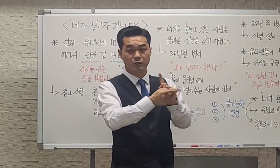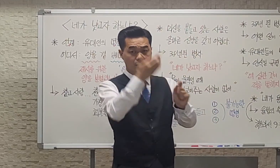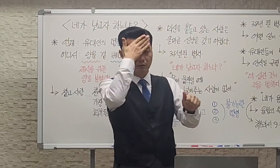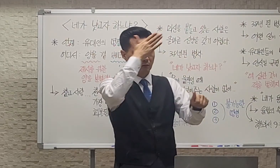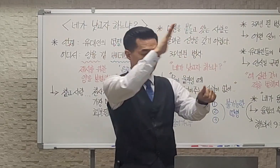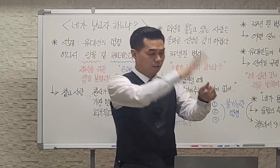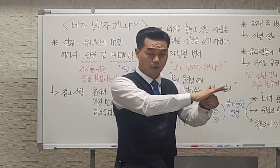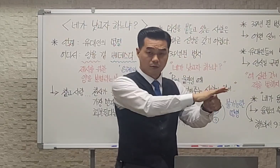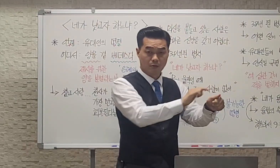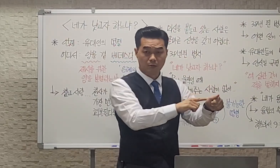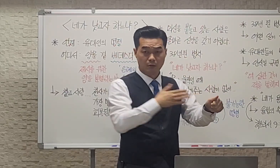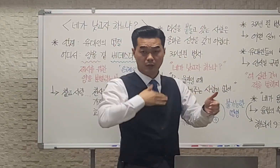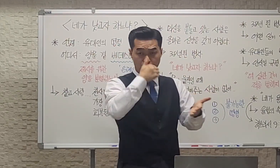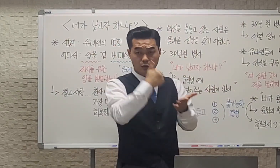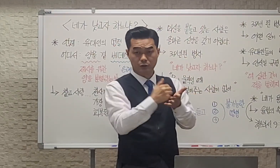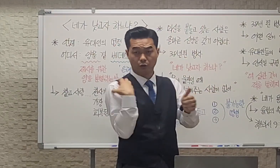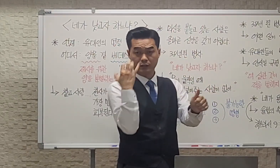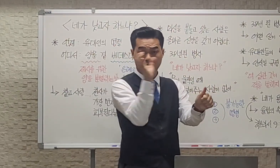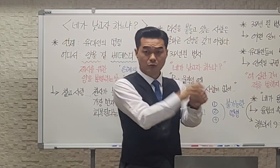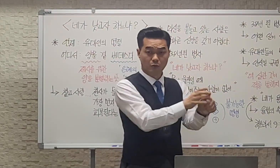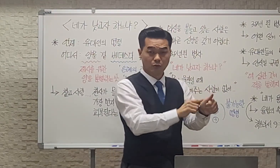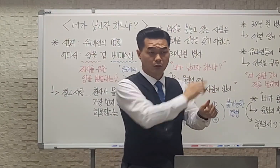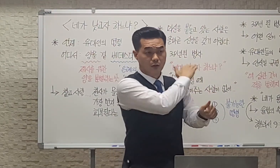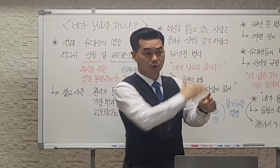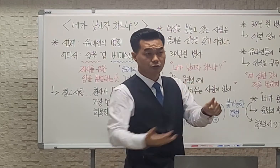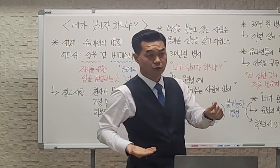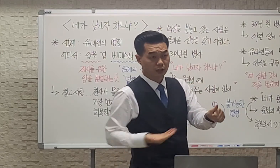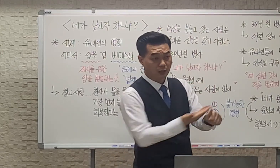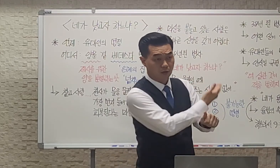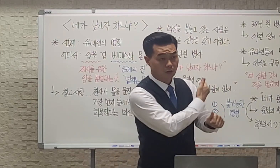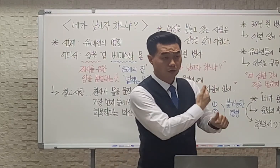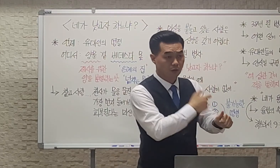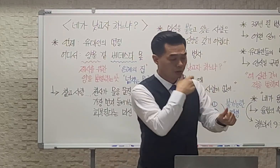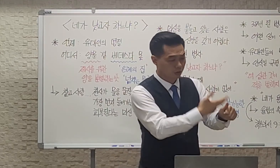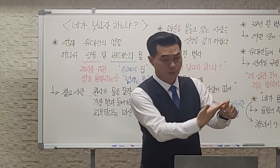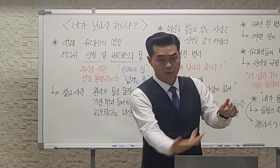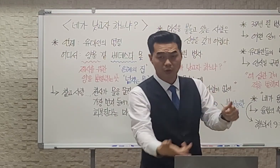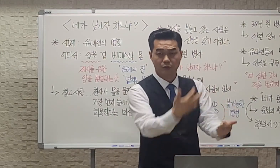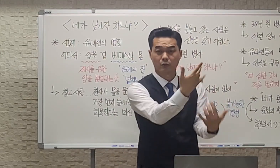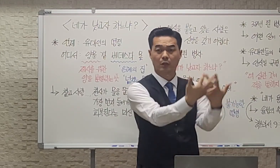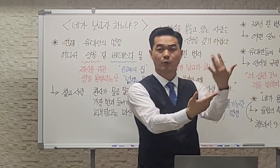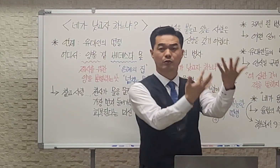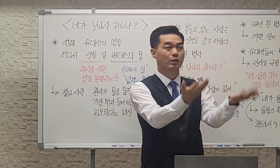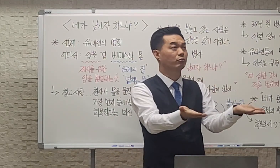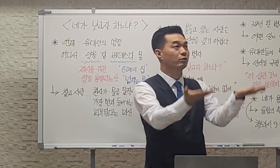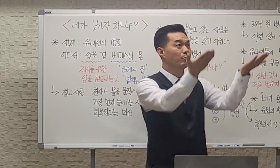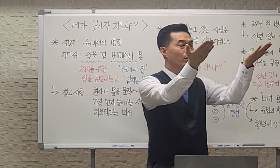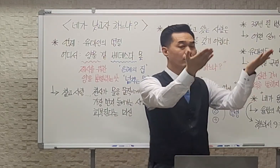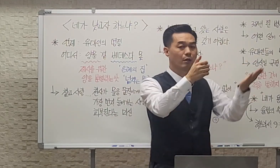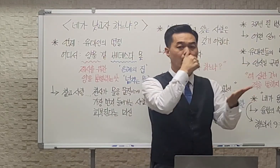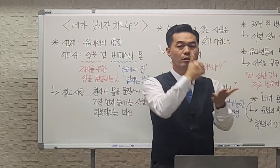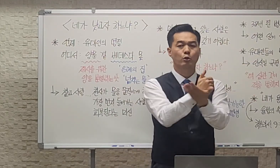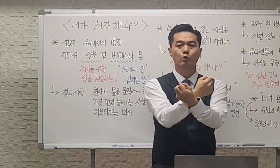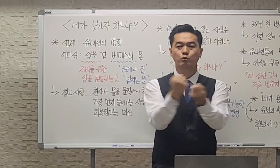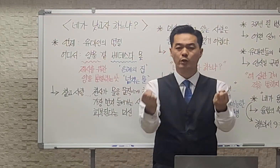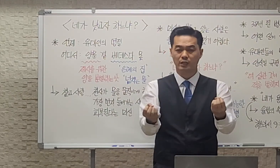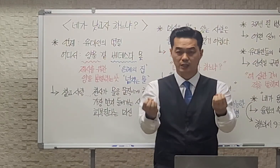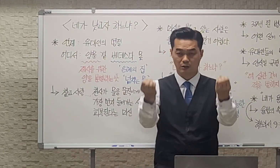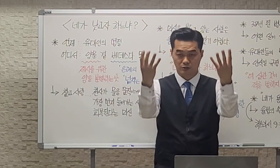대신 내 죄를 전가시키고 죽였잖아요. 그리고 피 흘려서 그걸 태워서 죄로 드리면